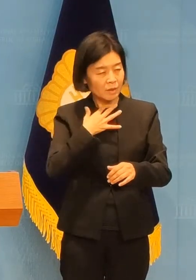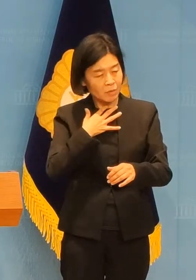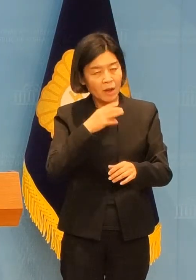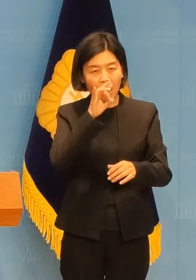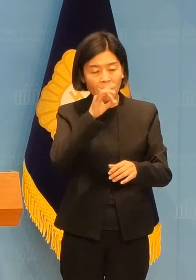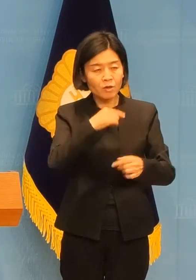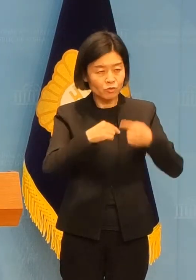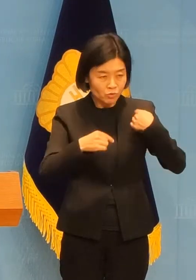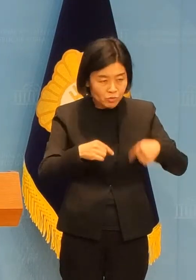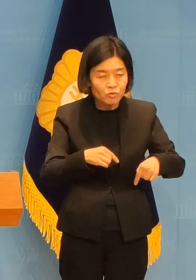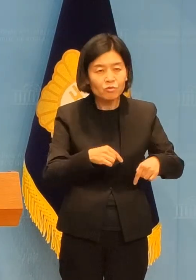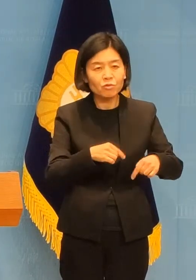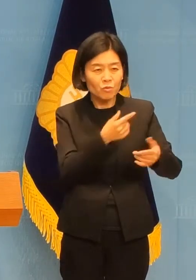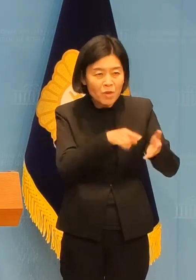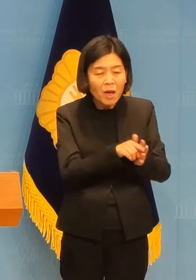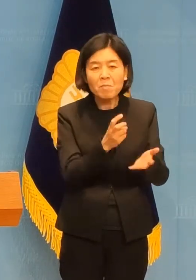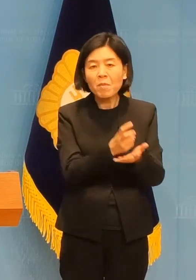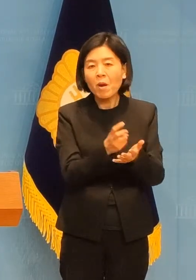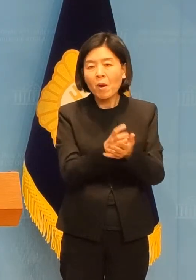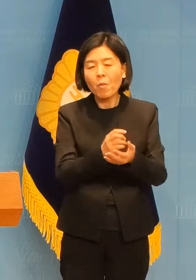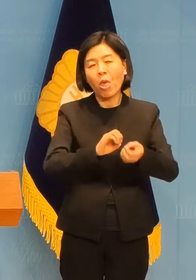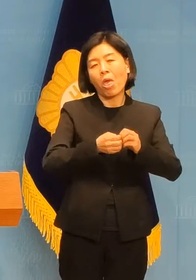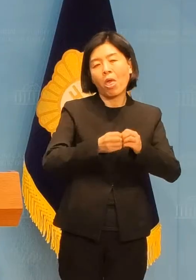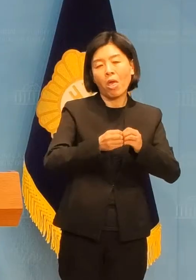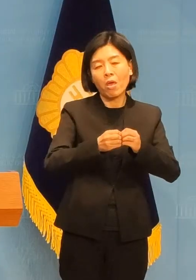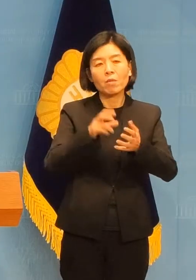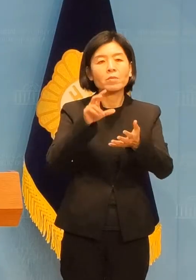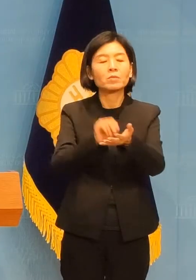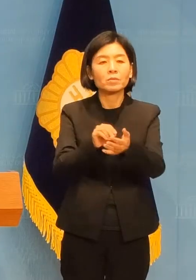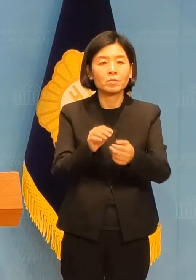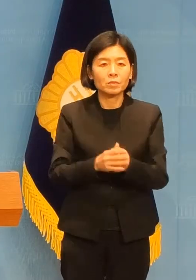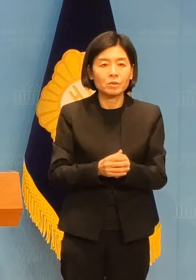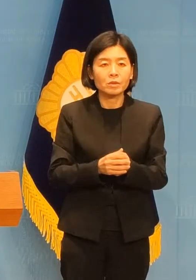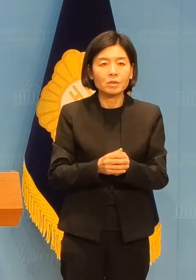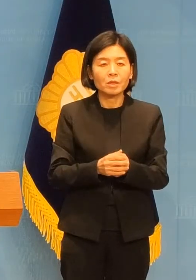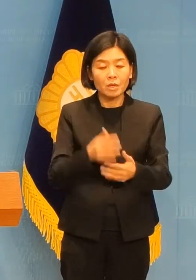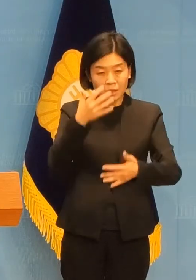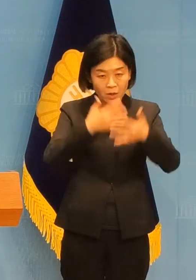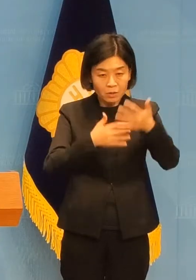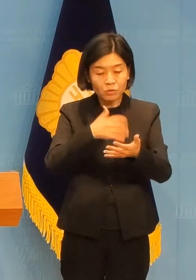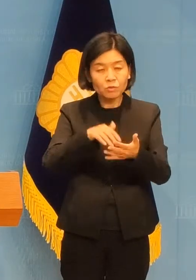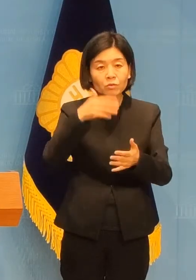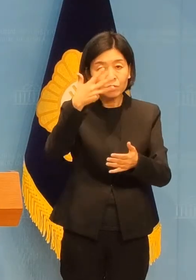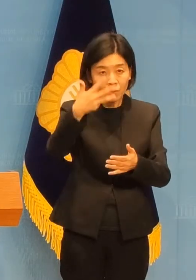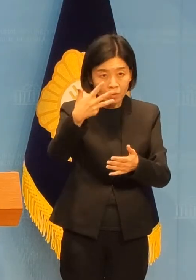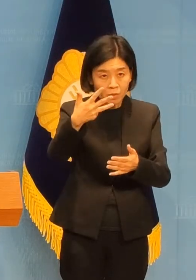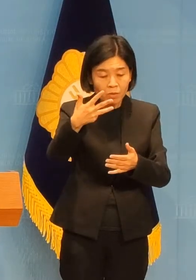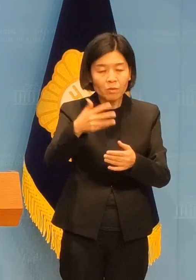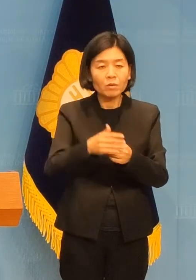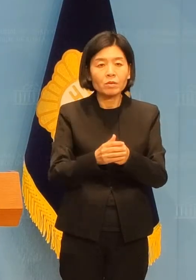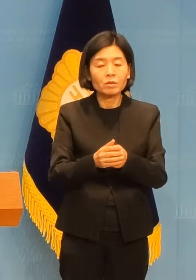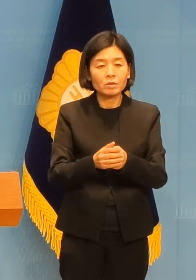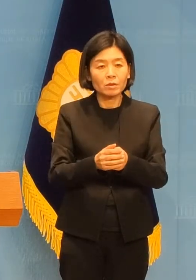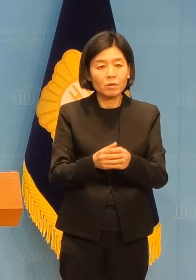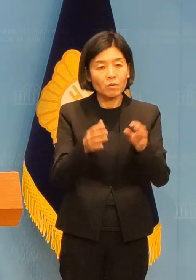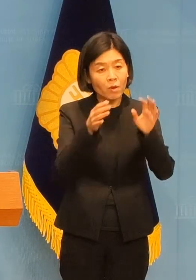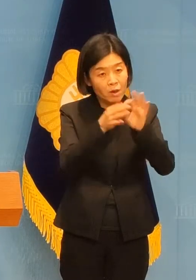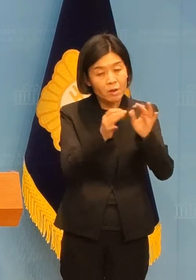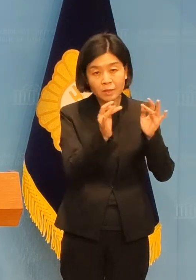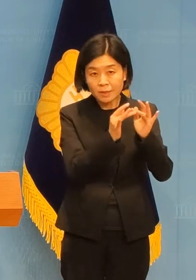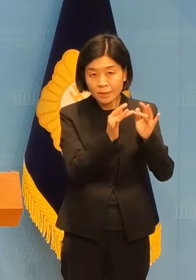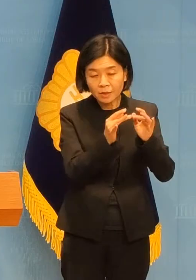법안으로 왜곡하는 허위 영상들이 다수 확인되었습니다. 문제가 된 영상 총 8건 및 관련 채널 3개를